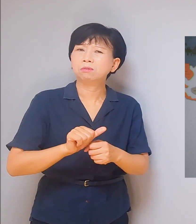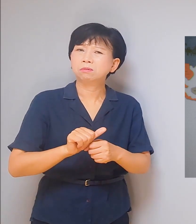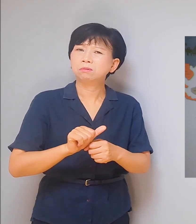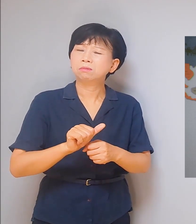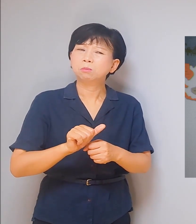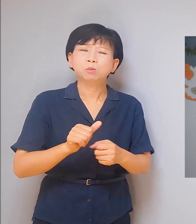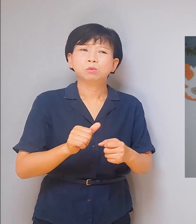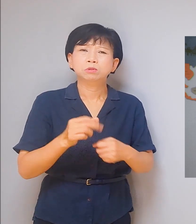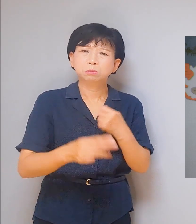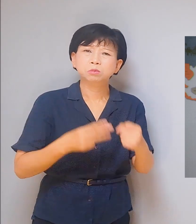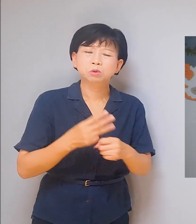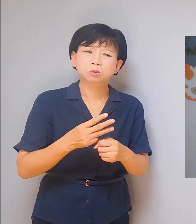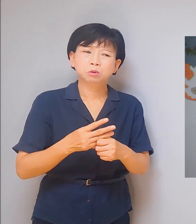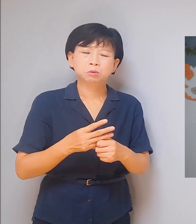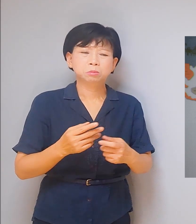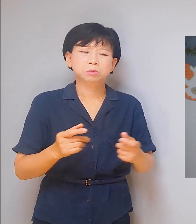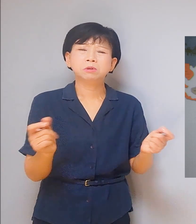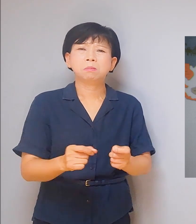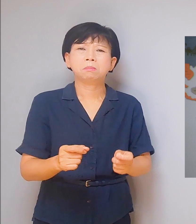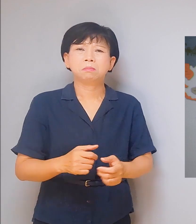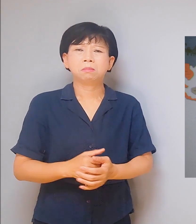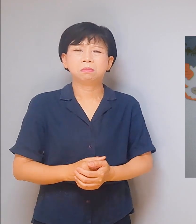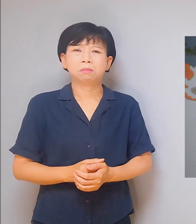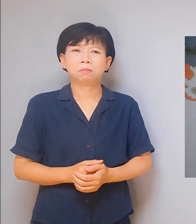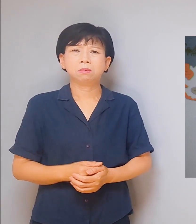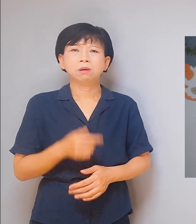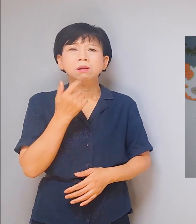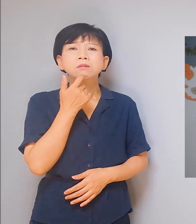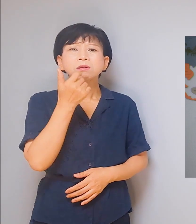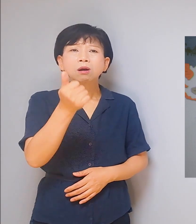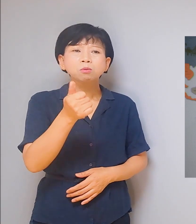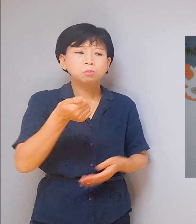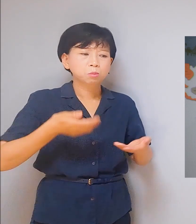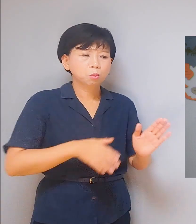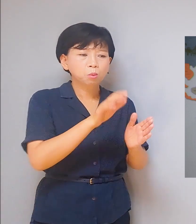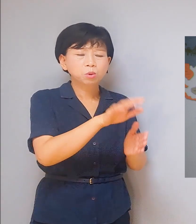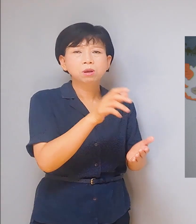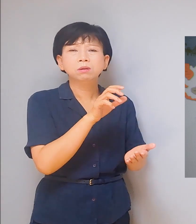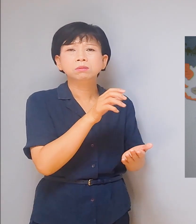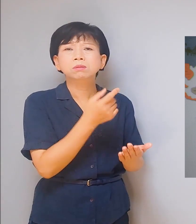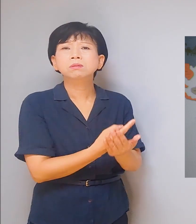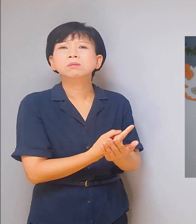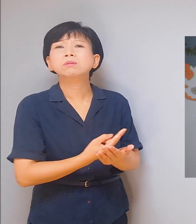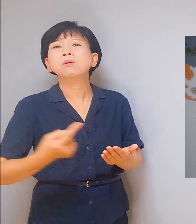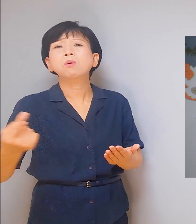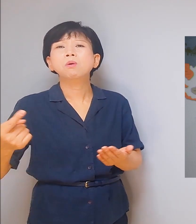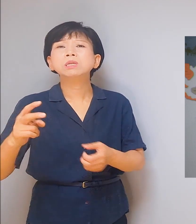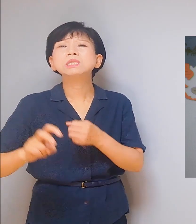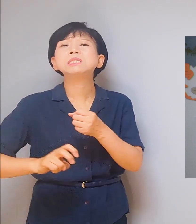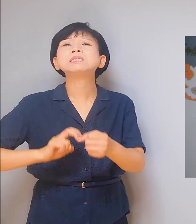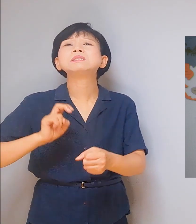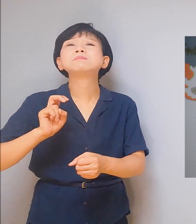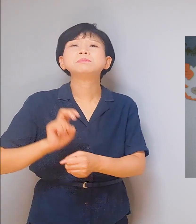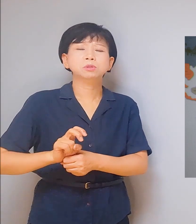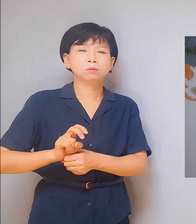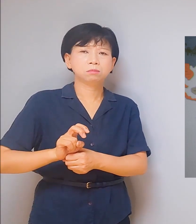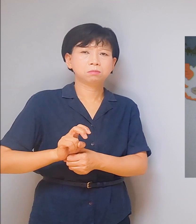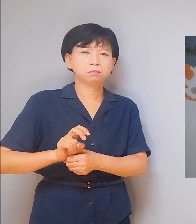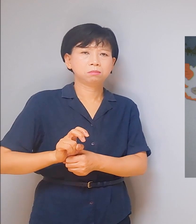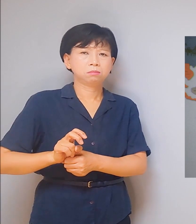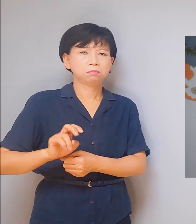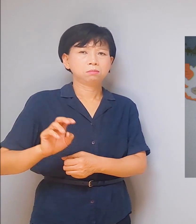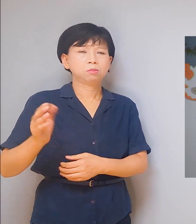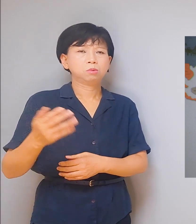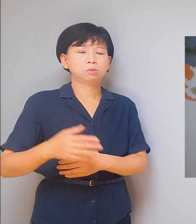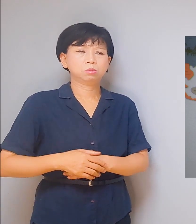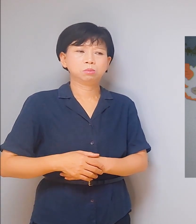야곱이 고향을 떠난 지 몇 년이요? 20년입니다. 도대체 그 고향이 어떻게 바뀌었을까요?